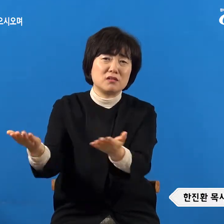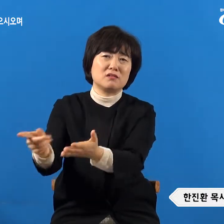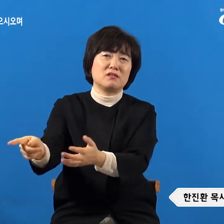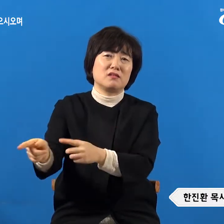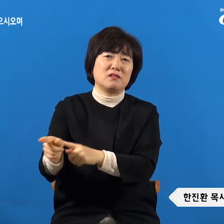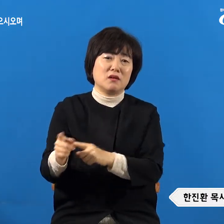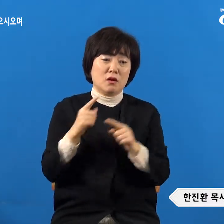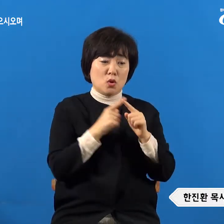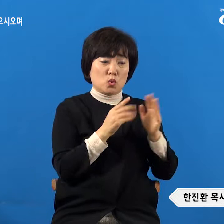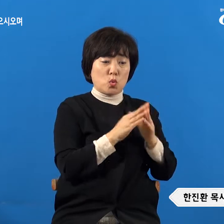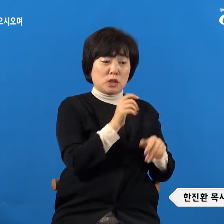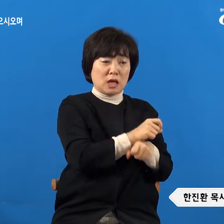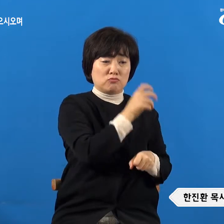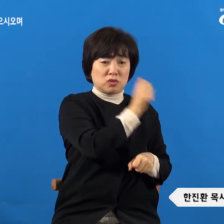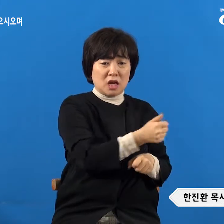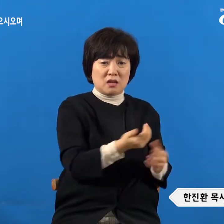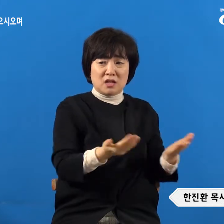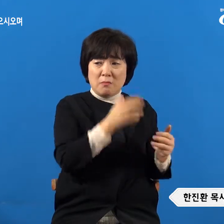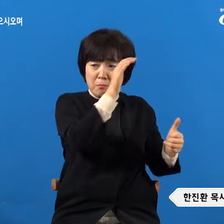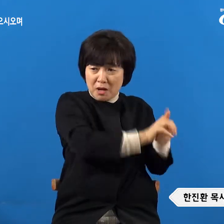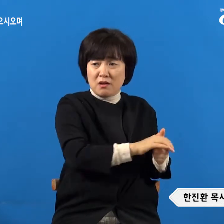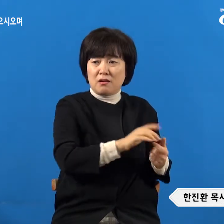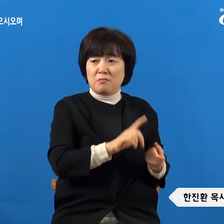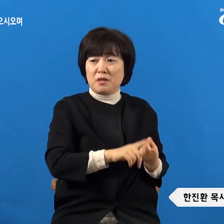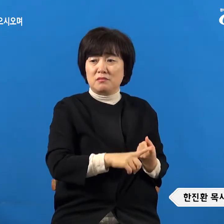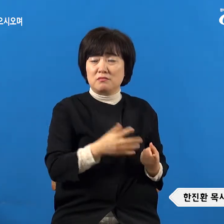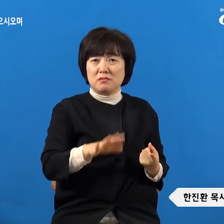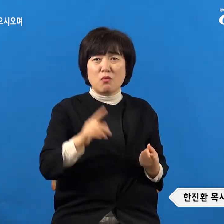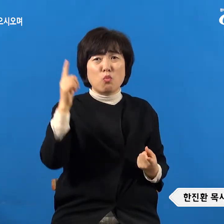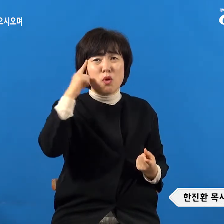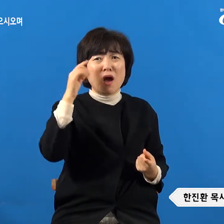해야 되는데 암이라니요, 무슨 말입니까?